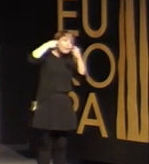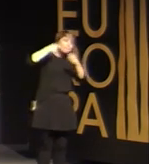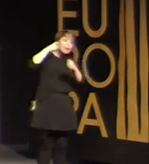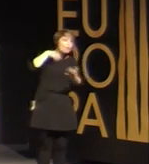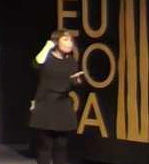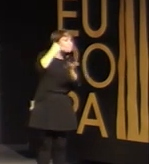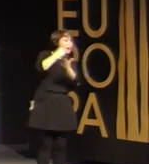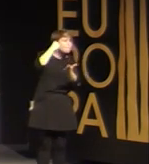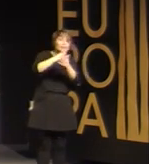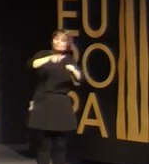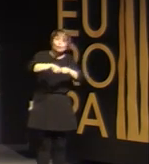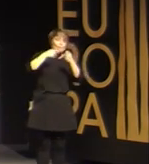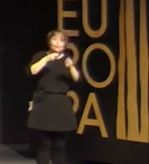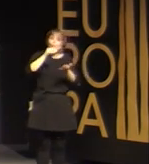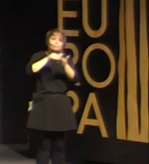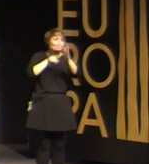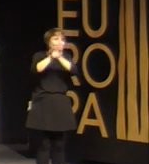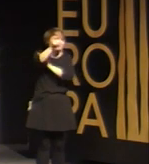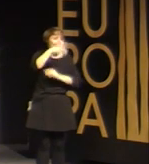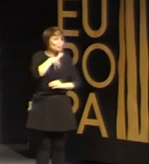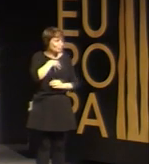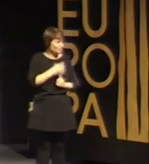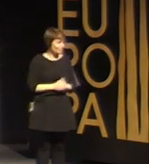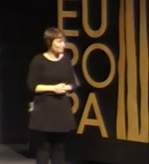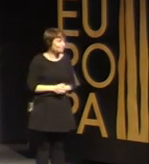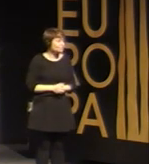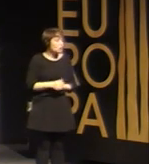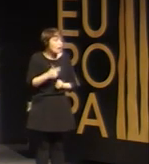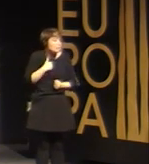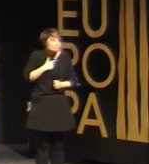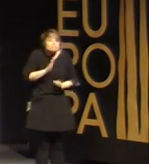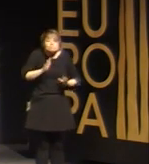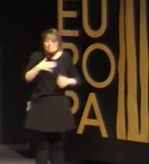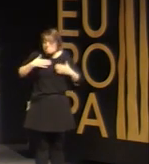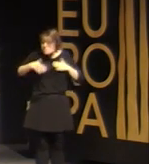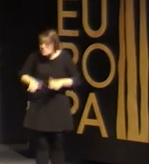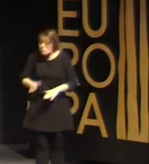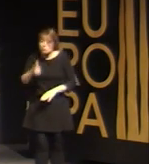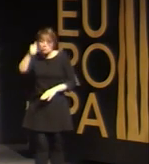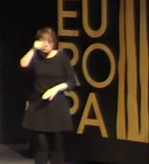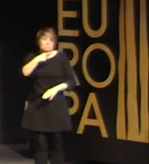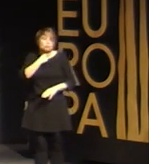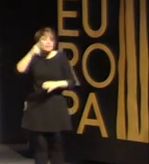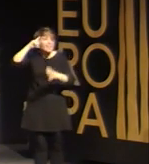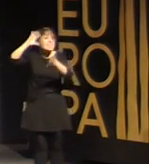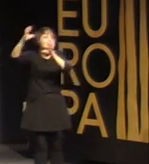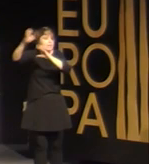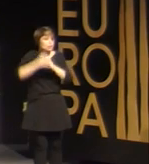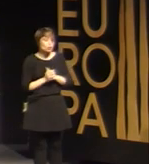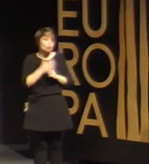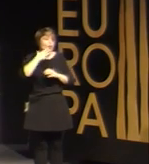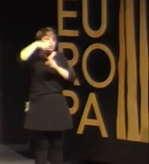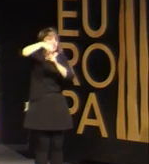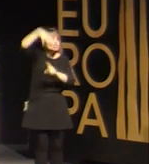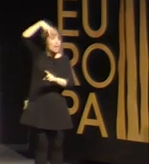estereotipos que no nos permiten evolucionar yo quiero que mi hijo pues llegue por lo menos es ingeniero si es de la nasa